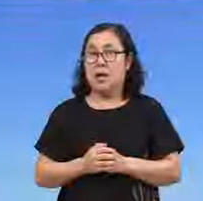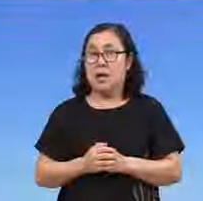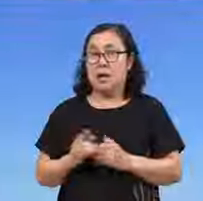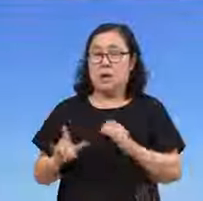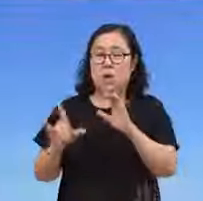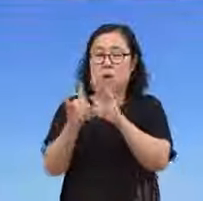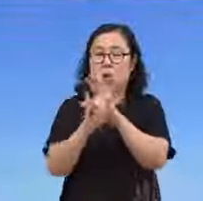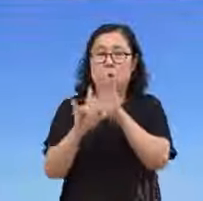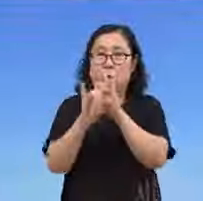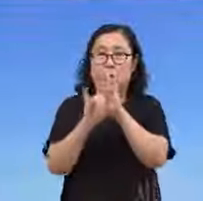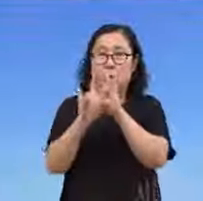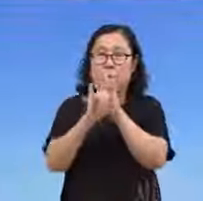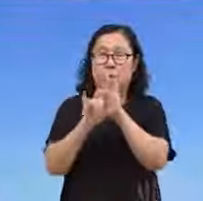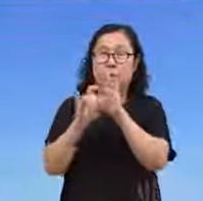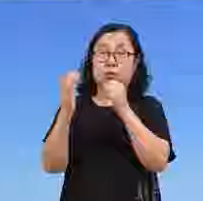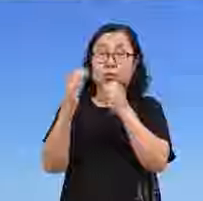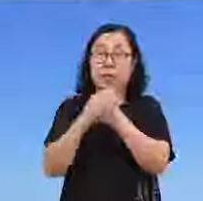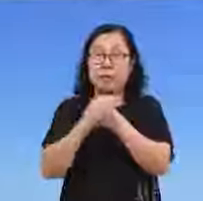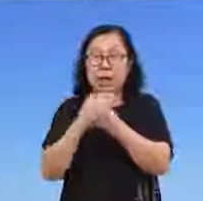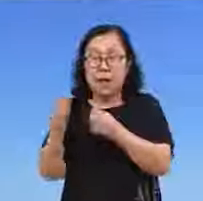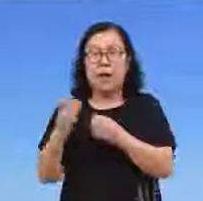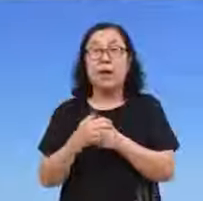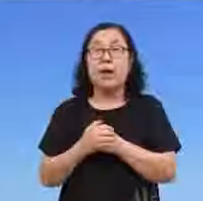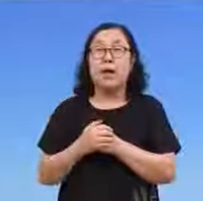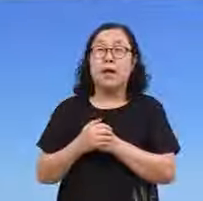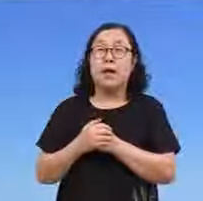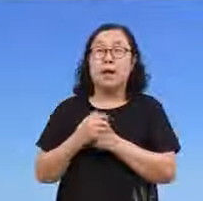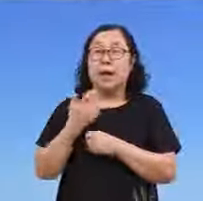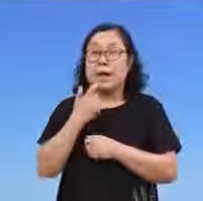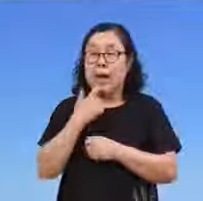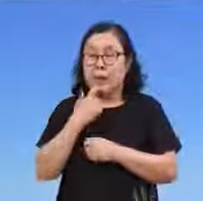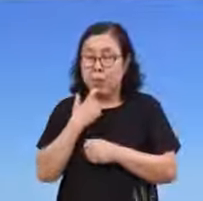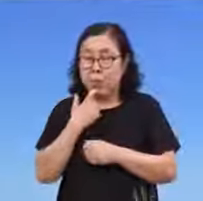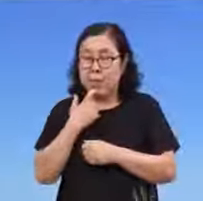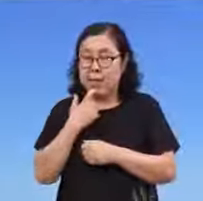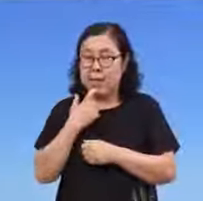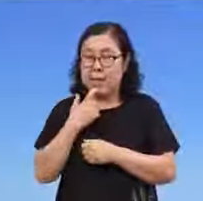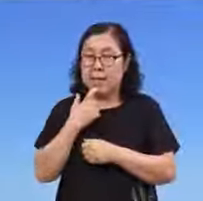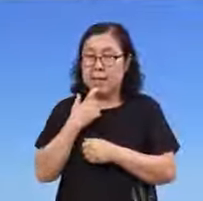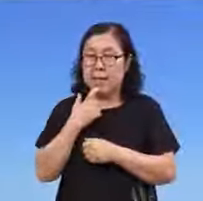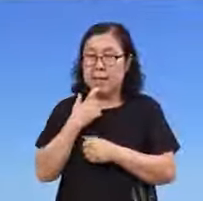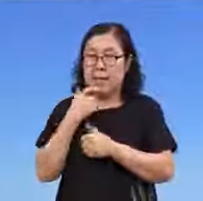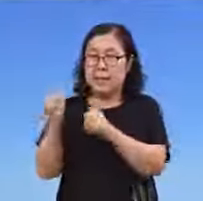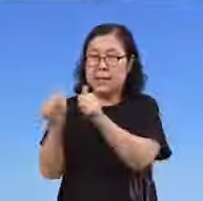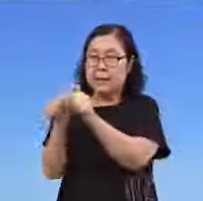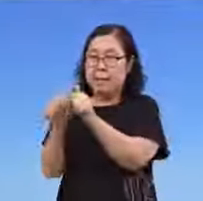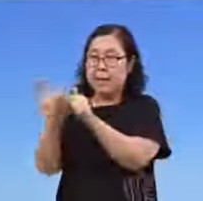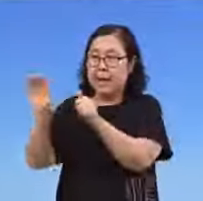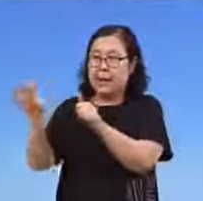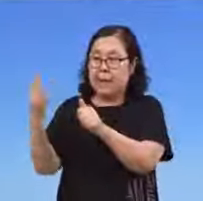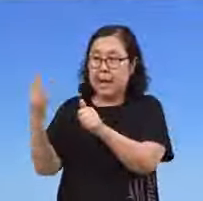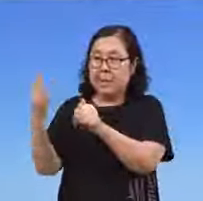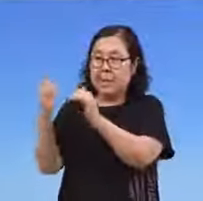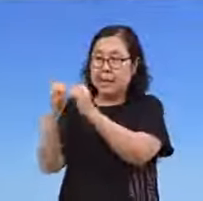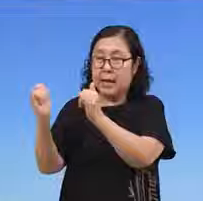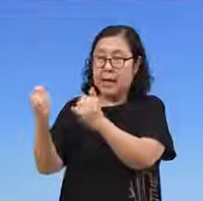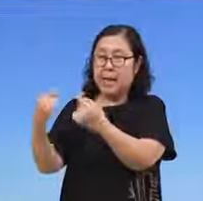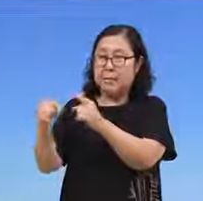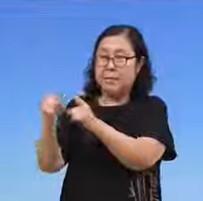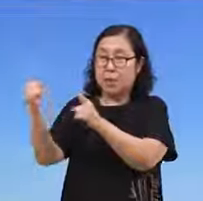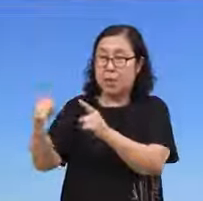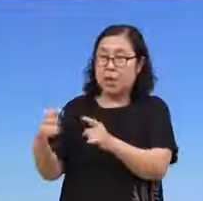코로나19로 인해 마치 야곱이 지금 자기 눈에 장정 400명을 이끌고 오는 형 에서만 보이는